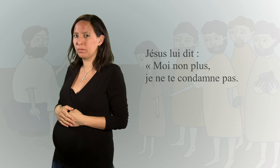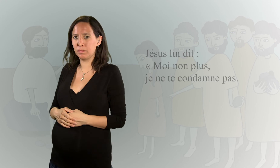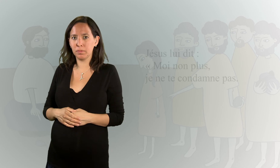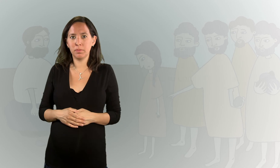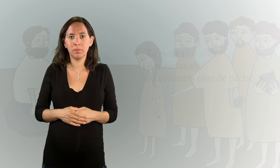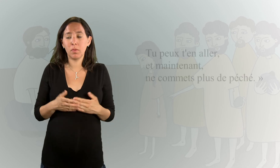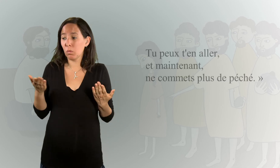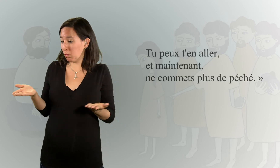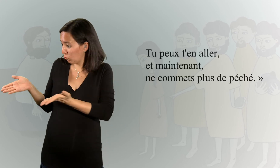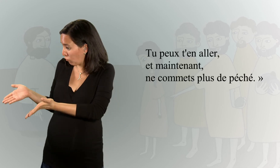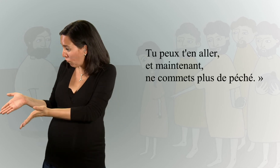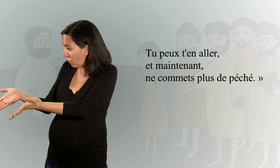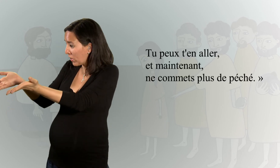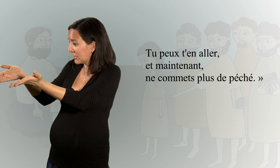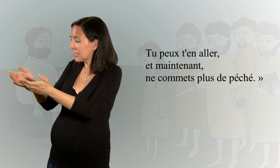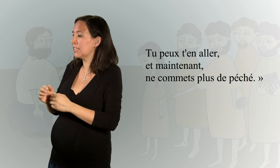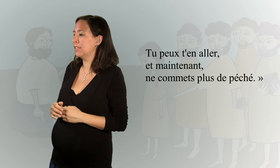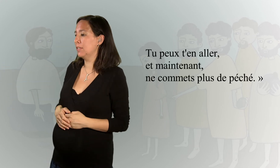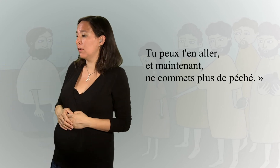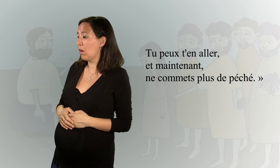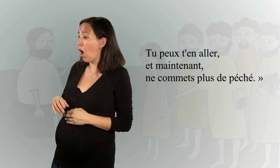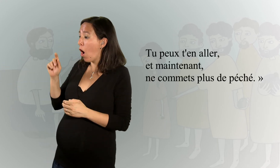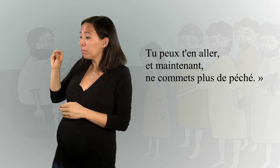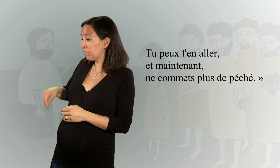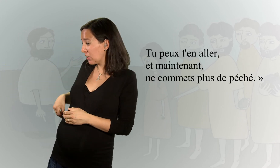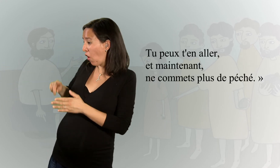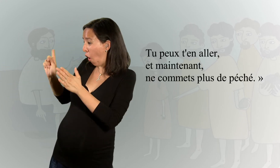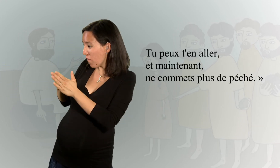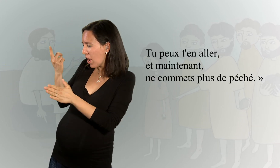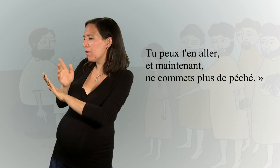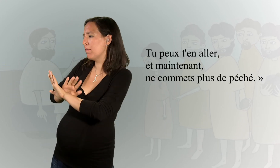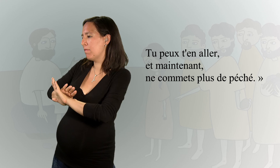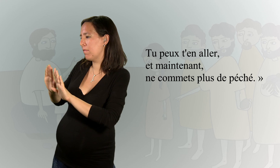pas. Tu peux t'en aller, et maintenant, ne commets plus de péché. »